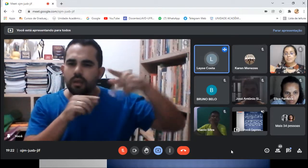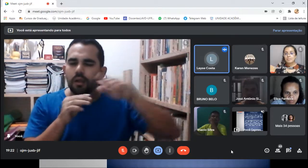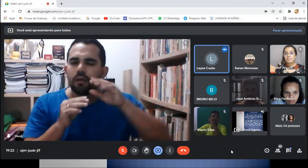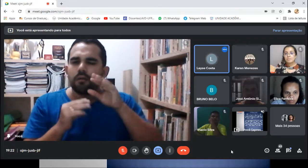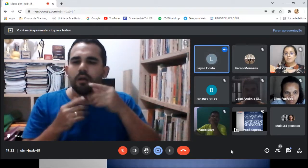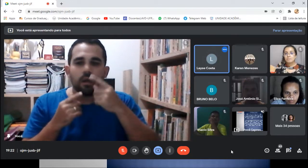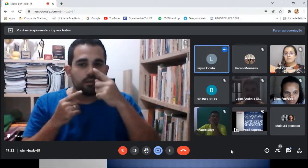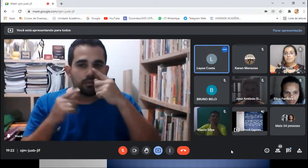fraco,